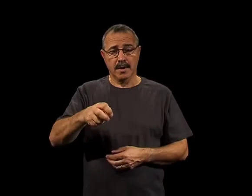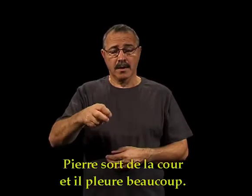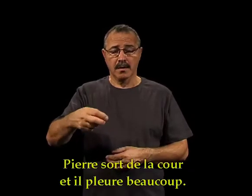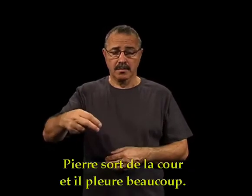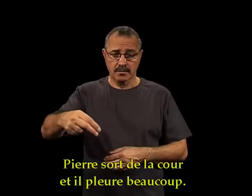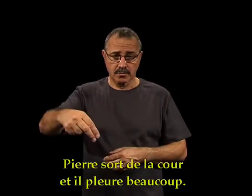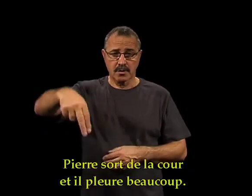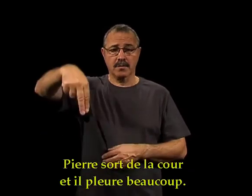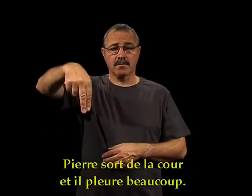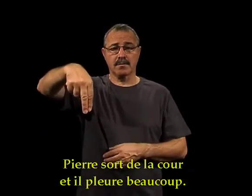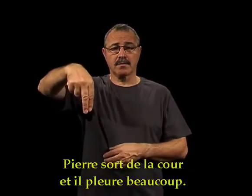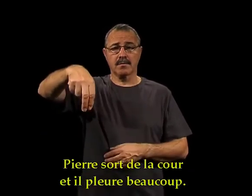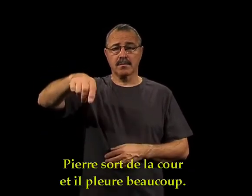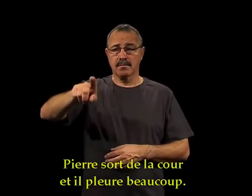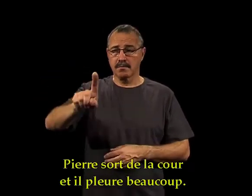Pierre sort de la cour